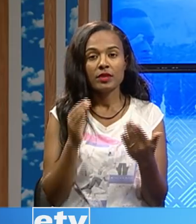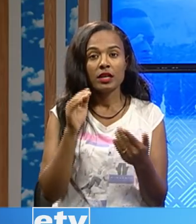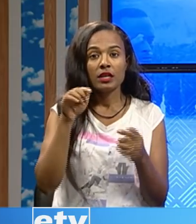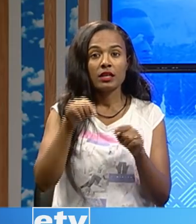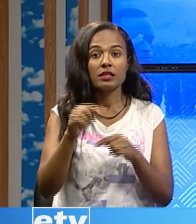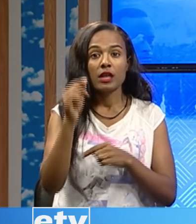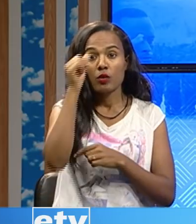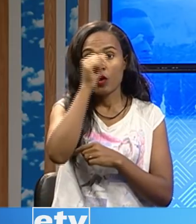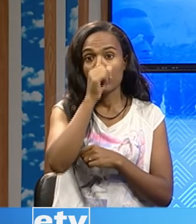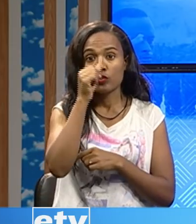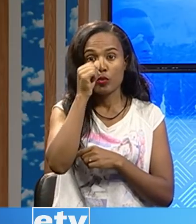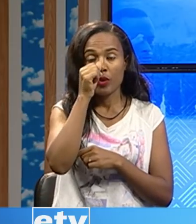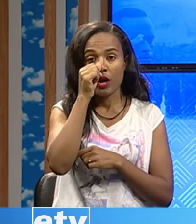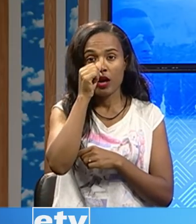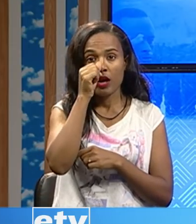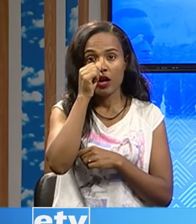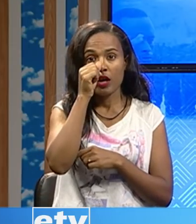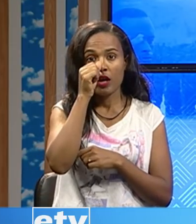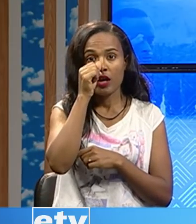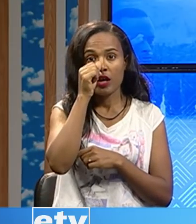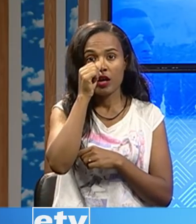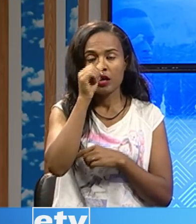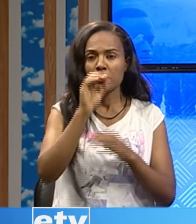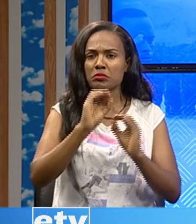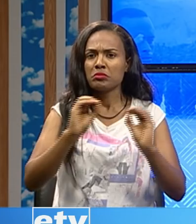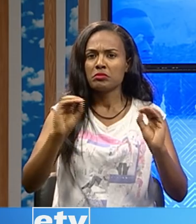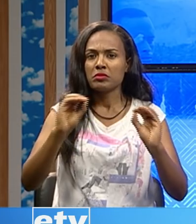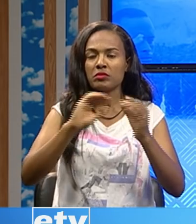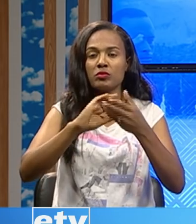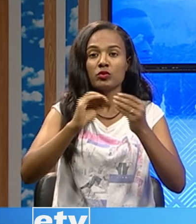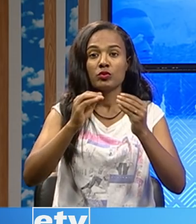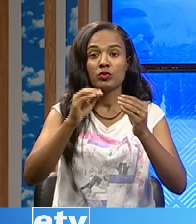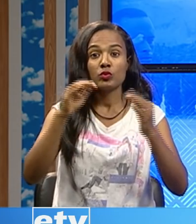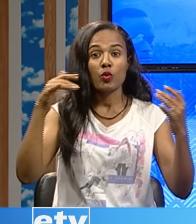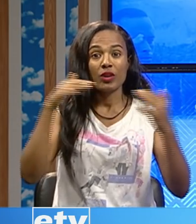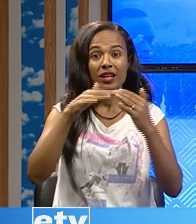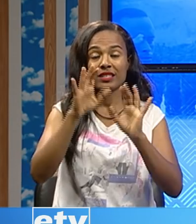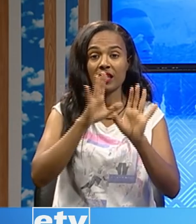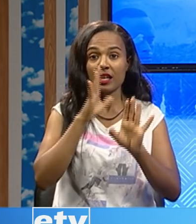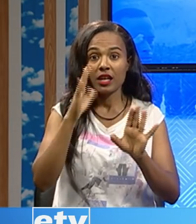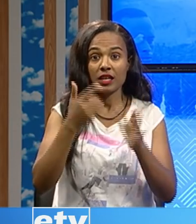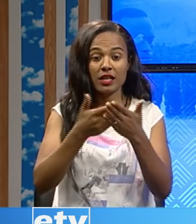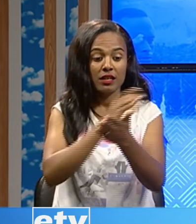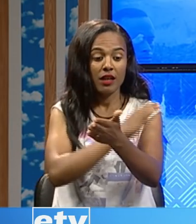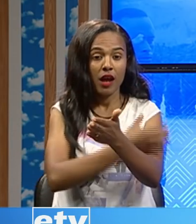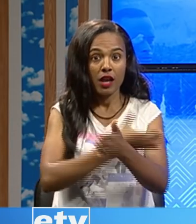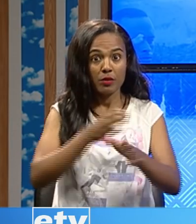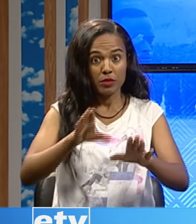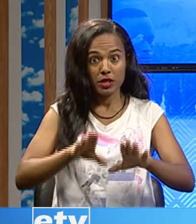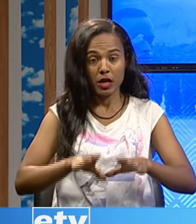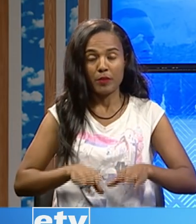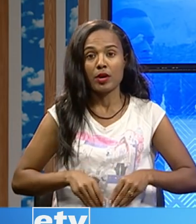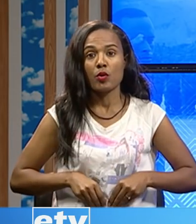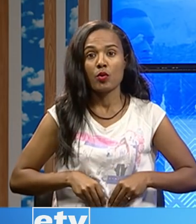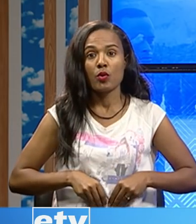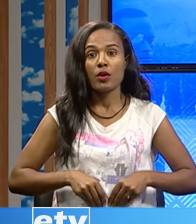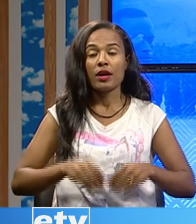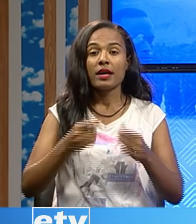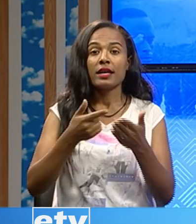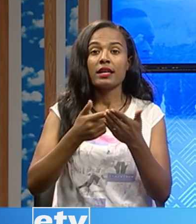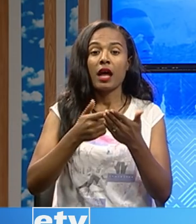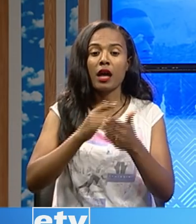የዛሬዋ ኢትዮጵያ ምንም ጦርነት ሳናደርግ ይህንን ኃይል ብንቀበለው ይህን ኃይል